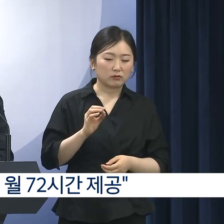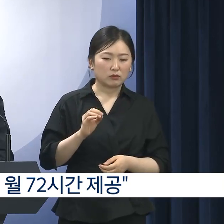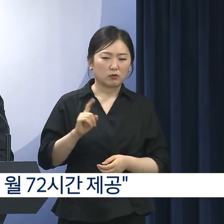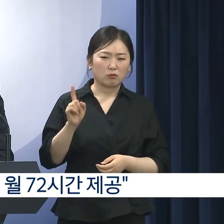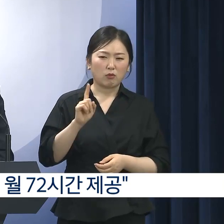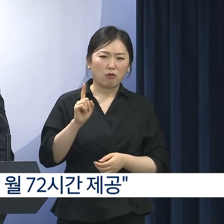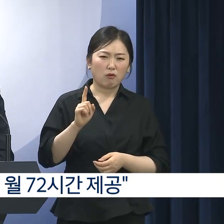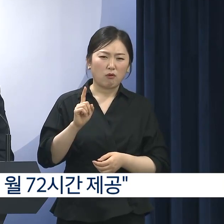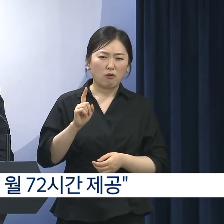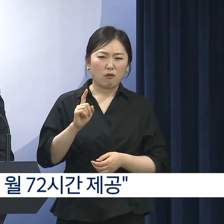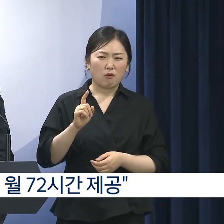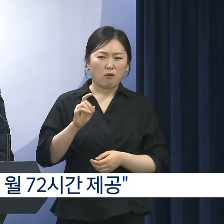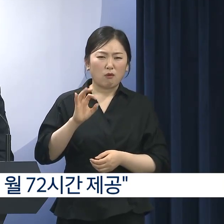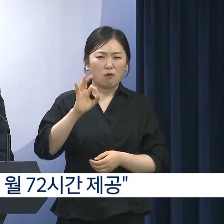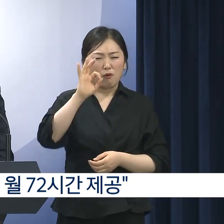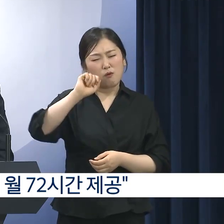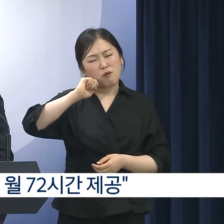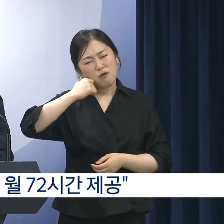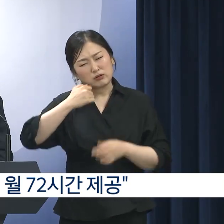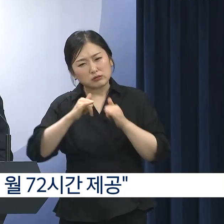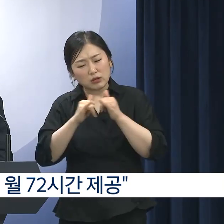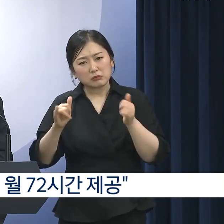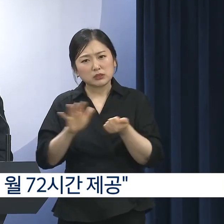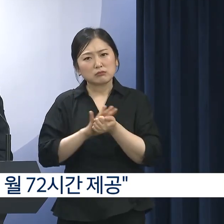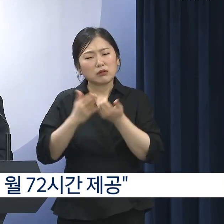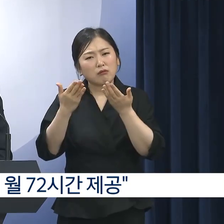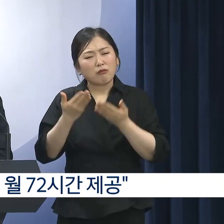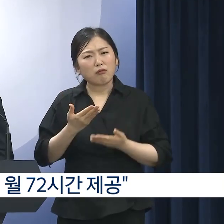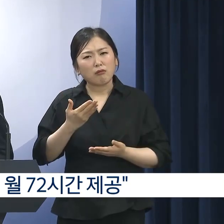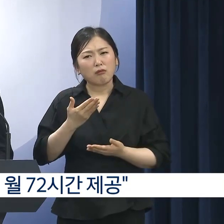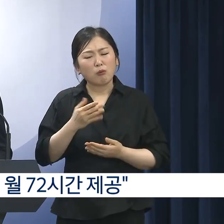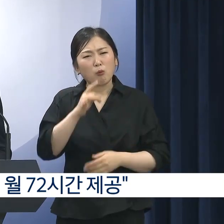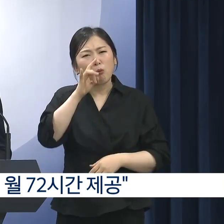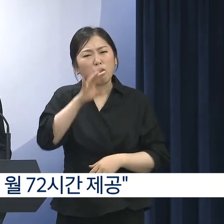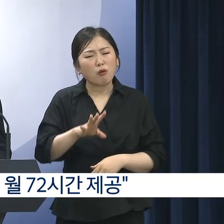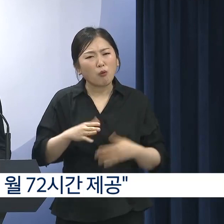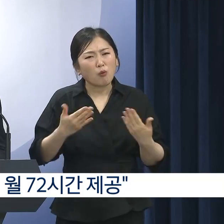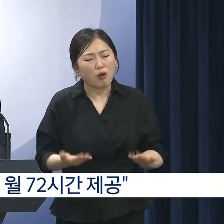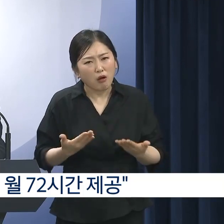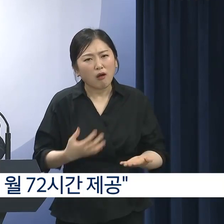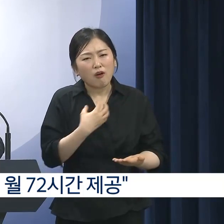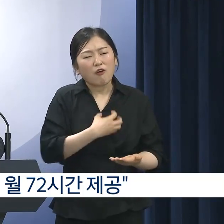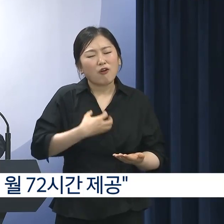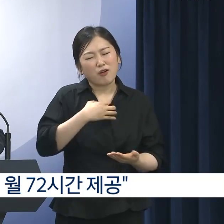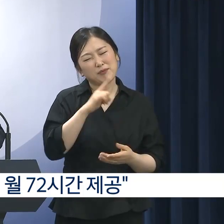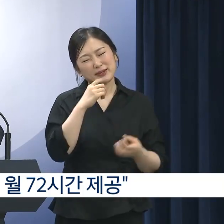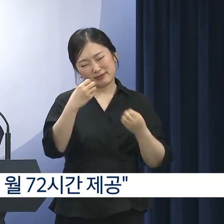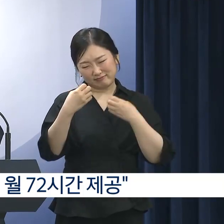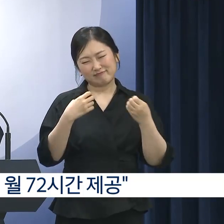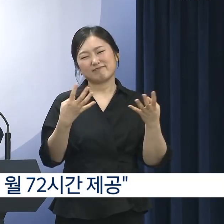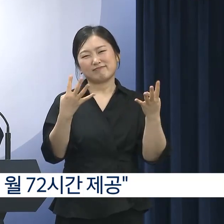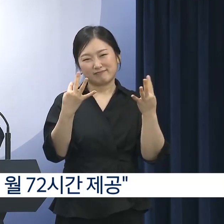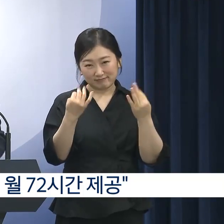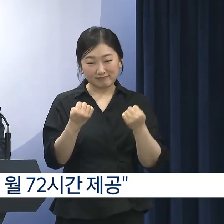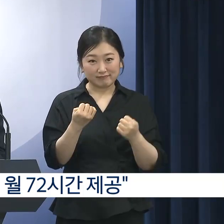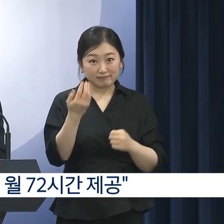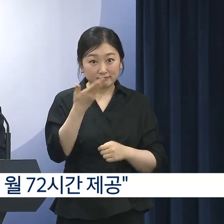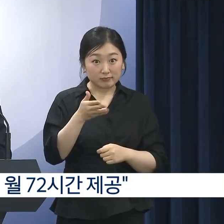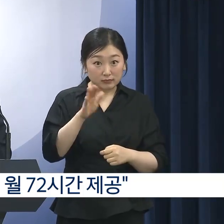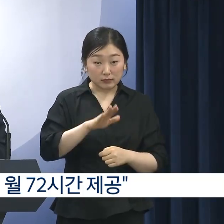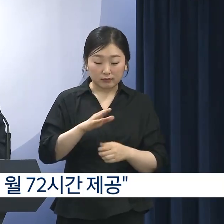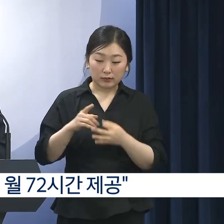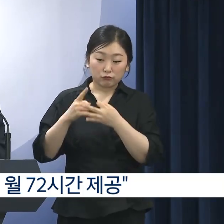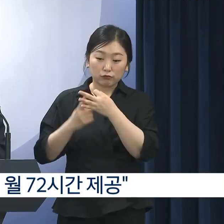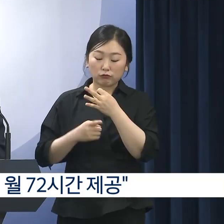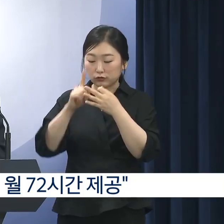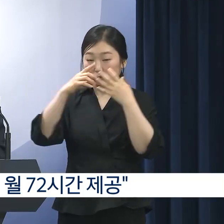받지 못하는 거 밀려나는 거 아니냐 그런 말씀이 많이 있으셨어요. 그런데 우리 윤석열 정부에서 가장 중요한 것은